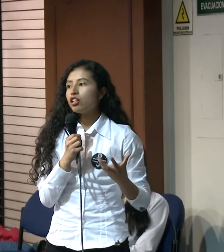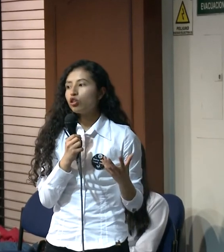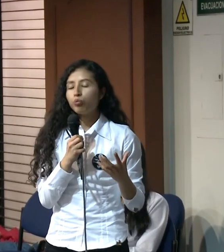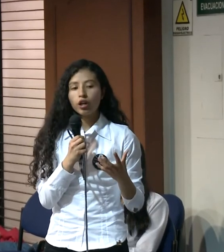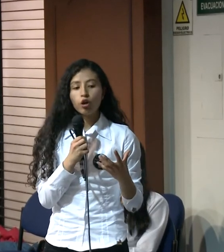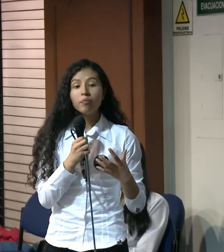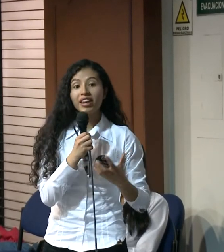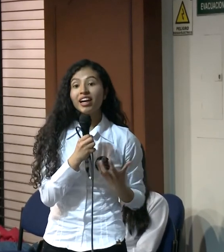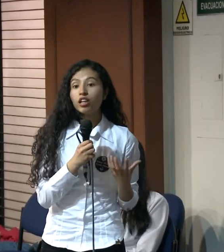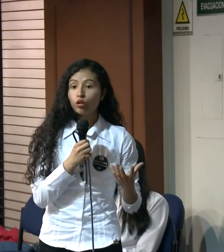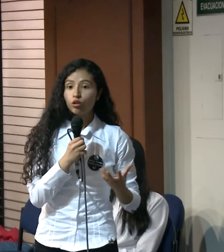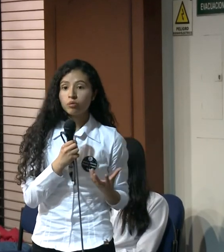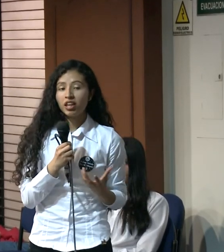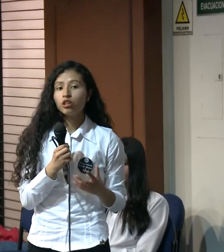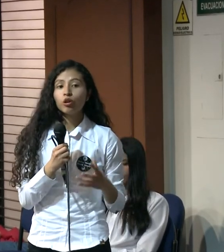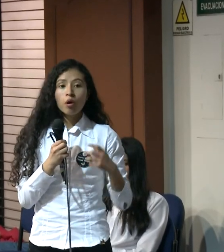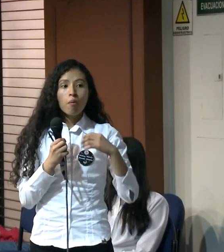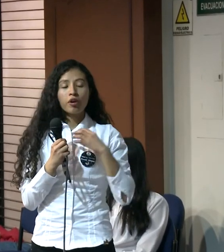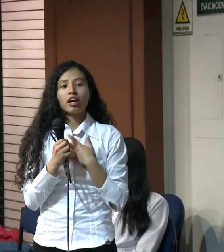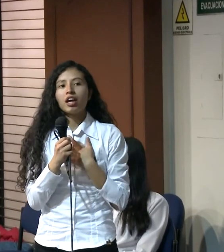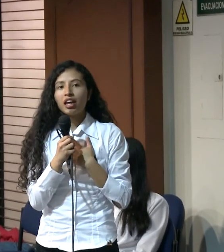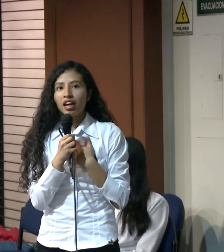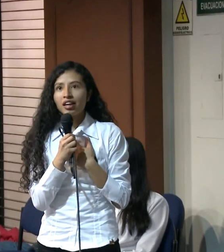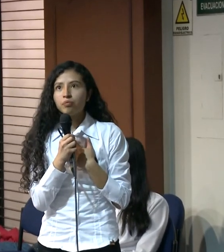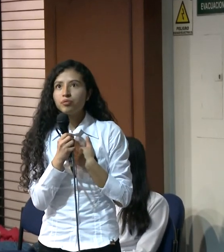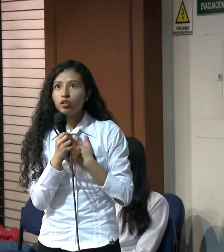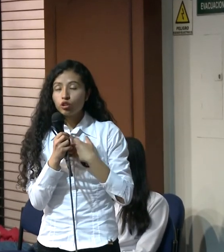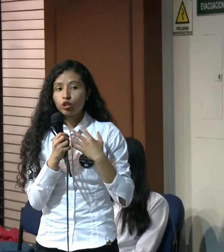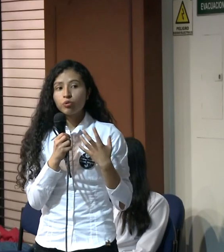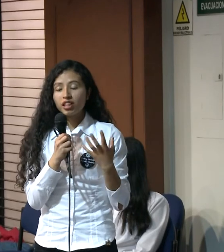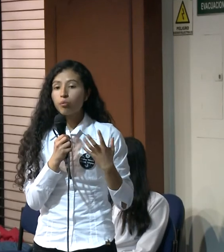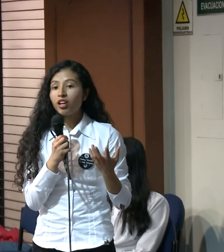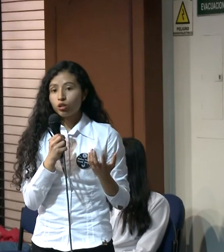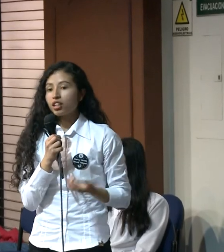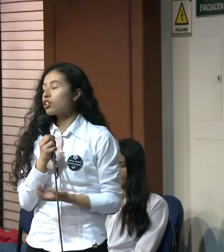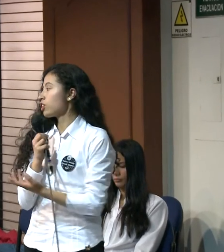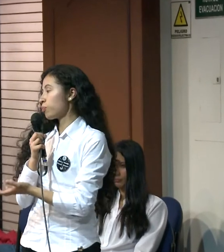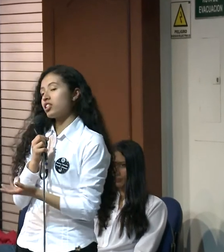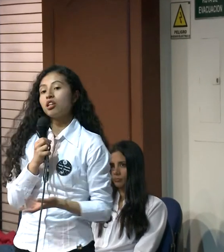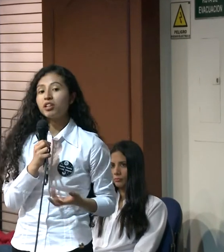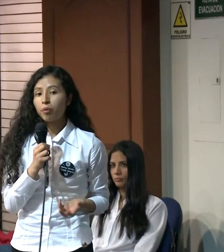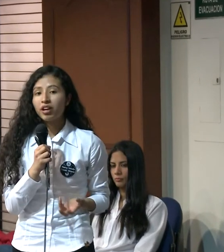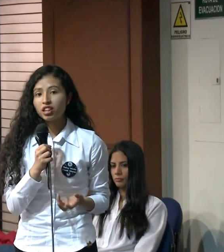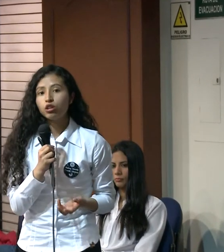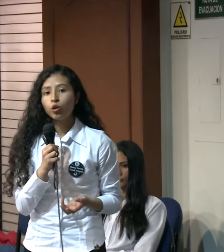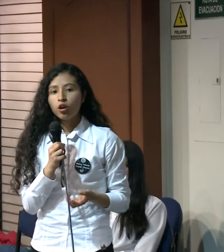manera yo puedo mediar el conocimiento, porque nosotros brindamos las orientaciones